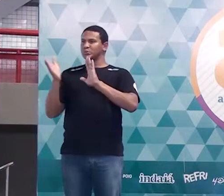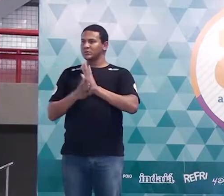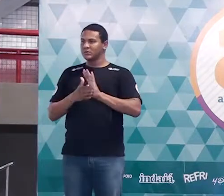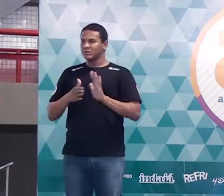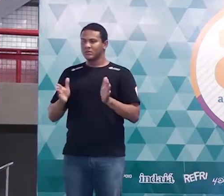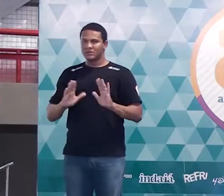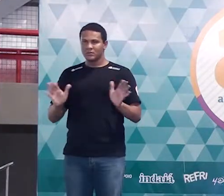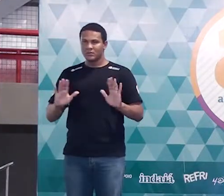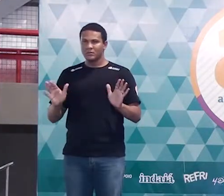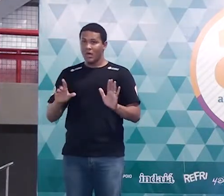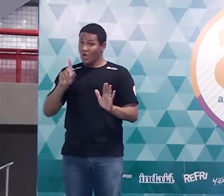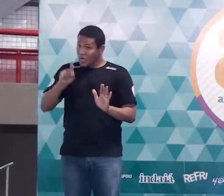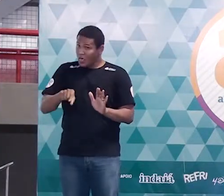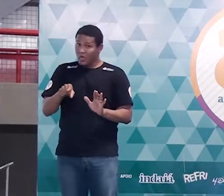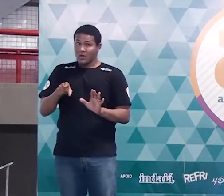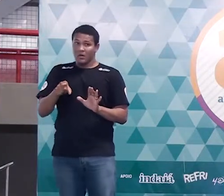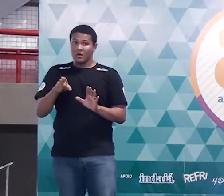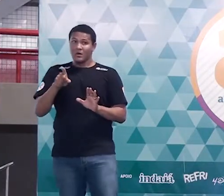é a variedade